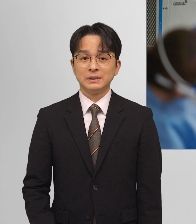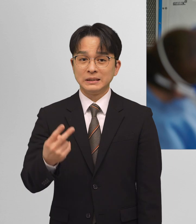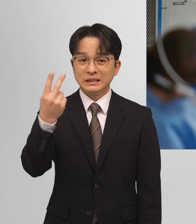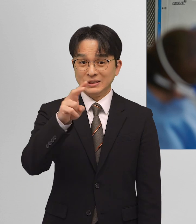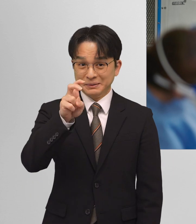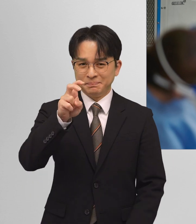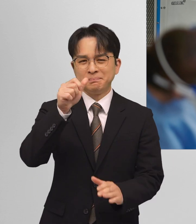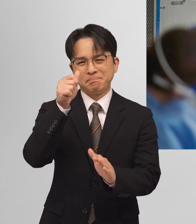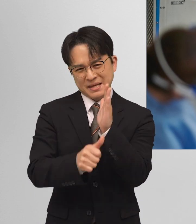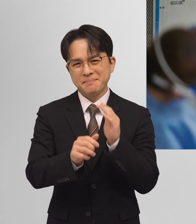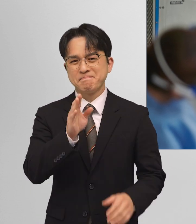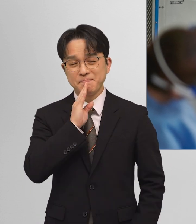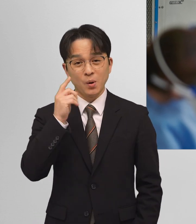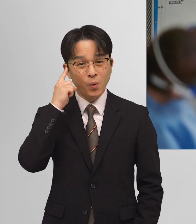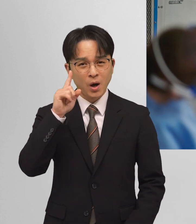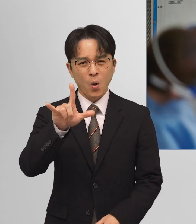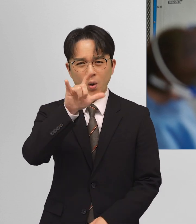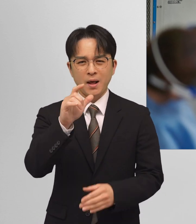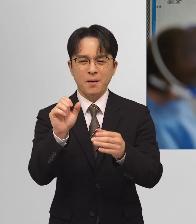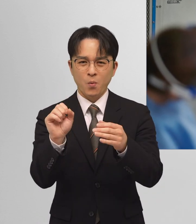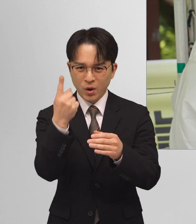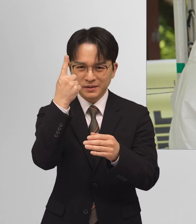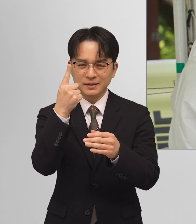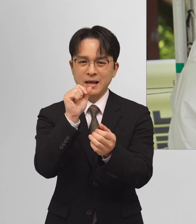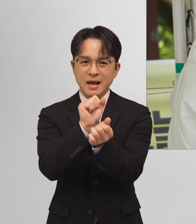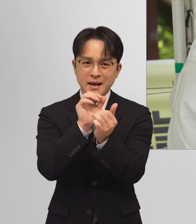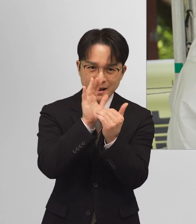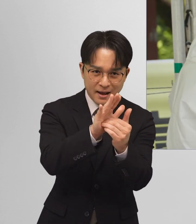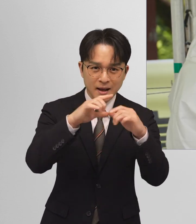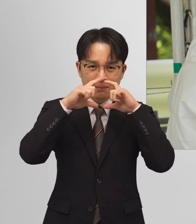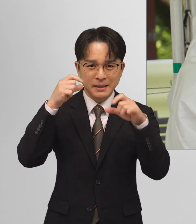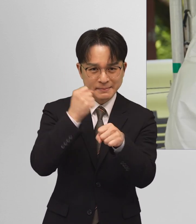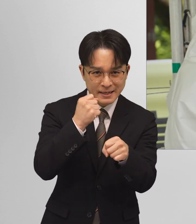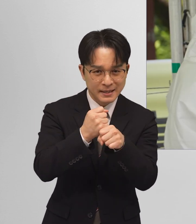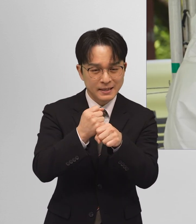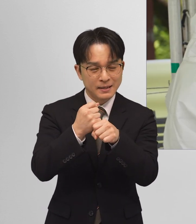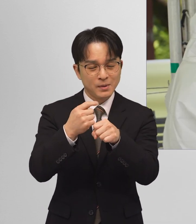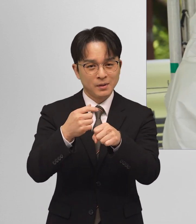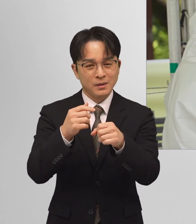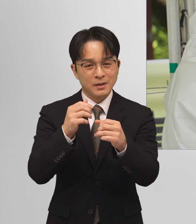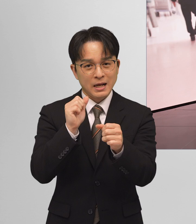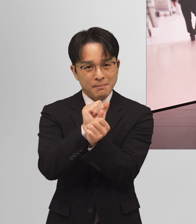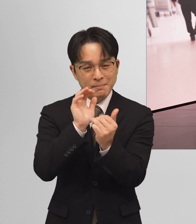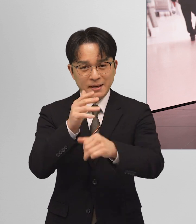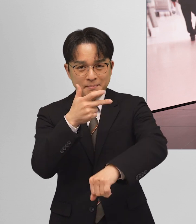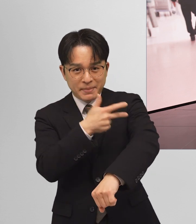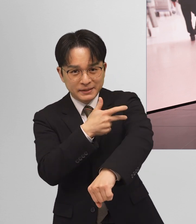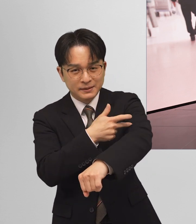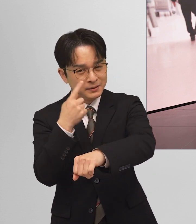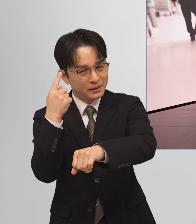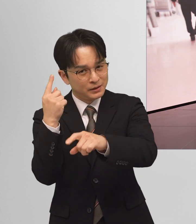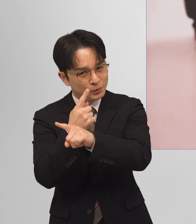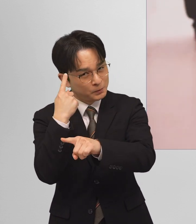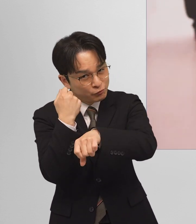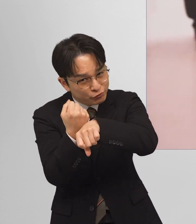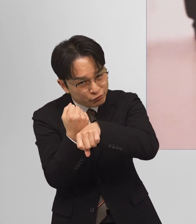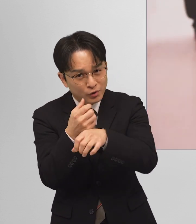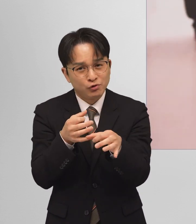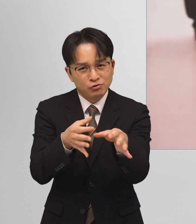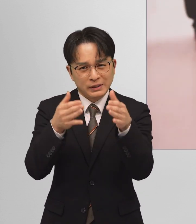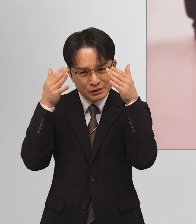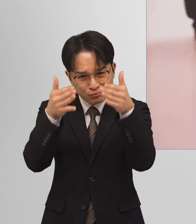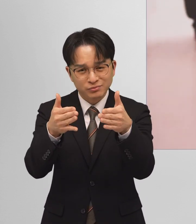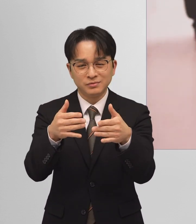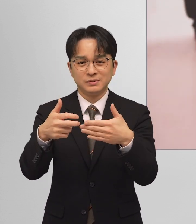있을까요? 2020년에는 코로나19 위기 극복에 모든 의료 역량을 집중해야 됐기 때문에 증원 발표 이후에